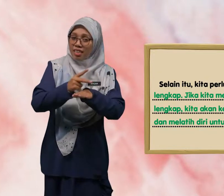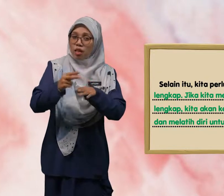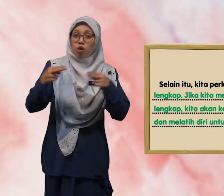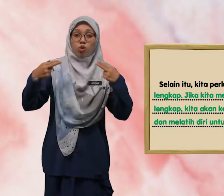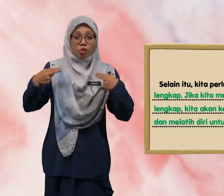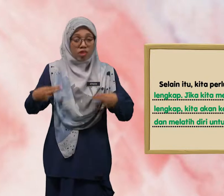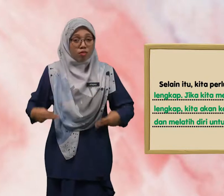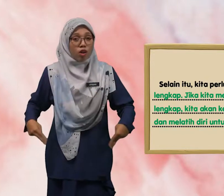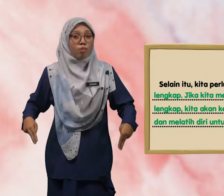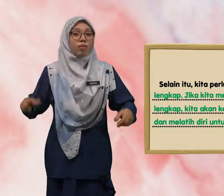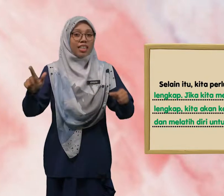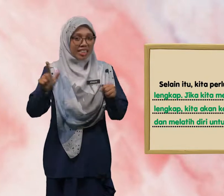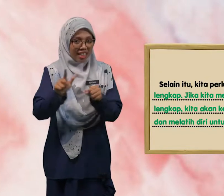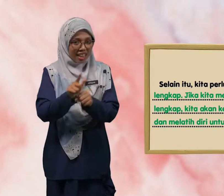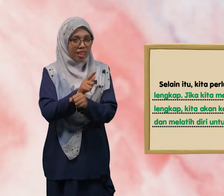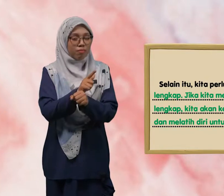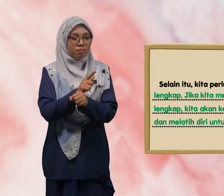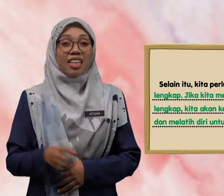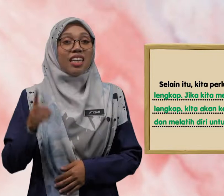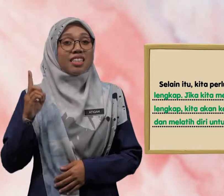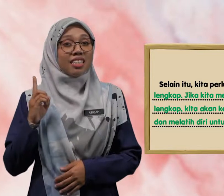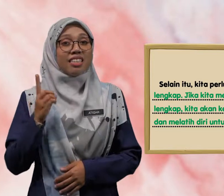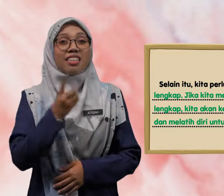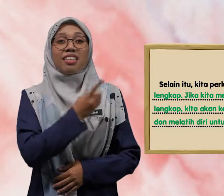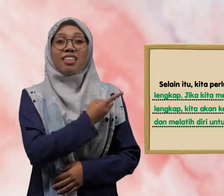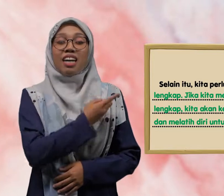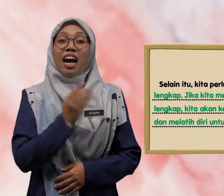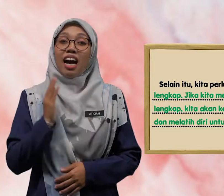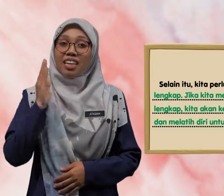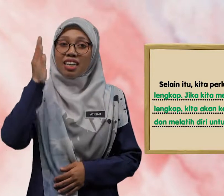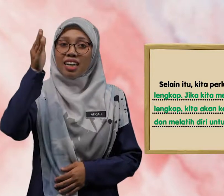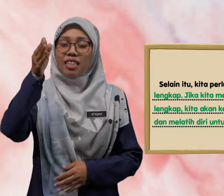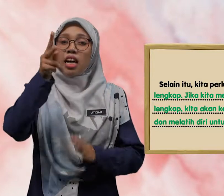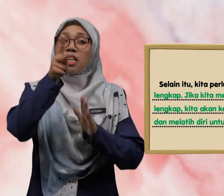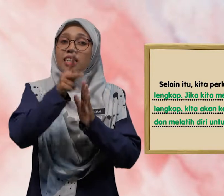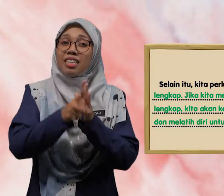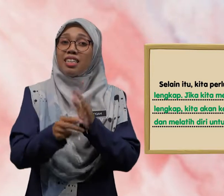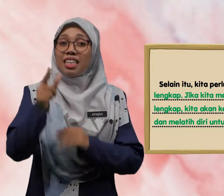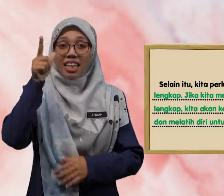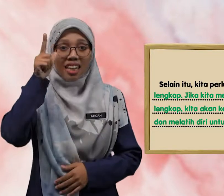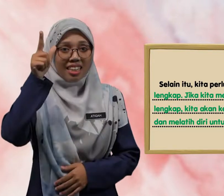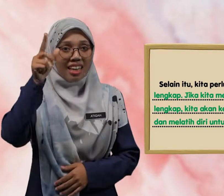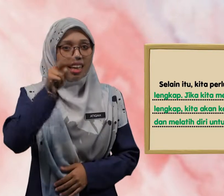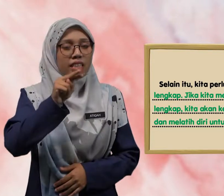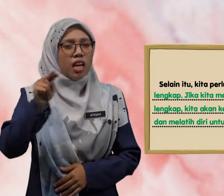uniform lengkap kita akan kelihatan